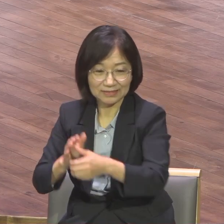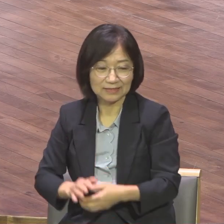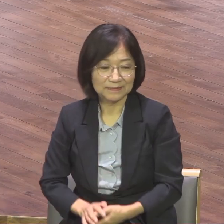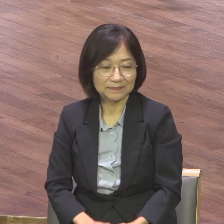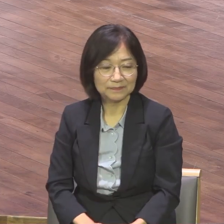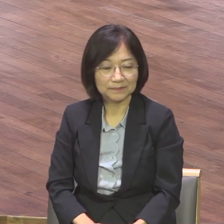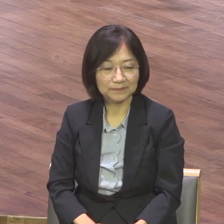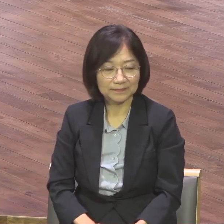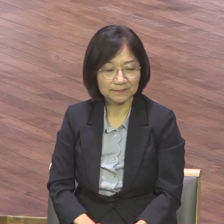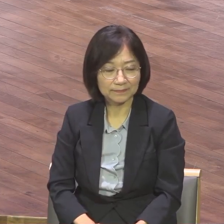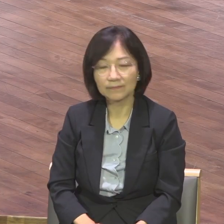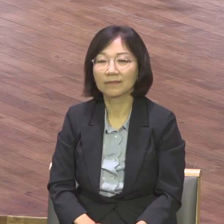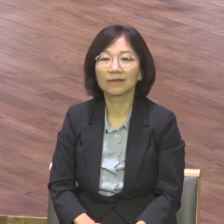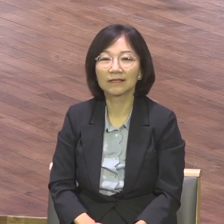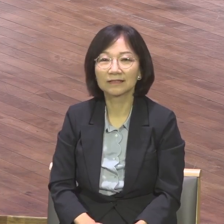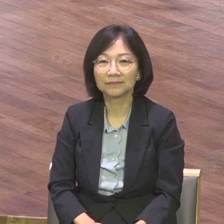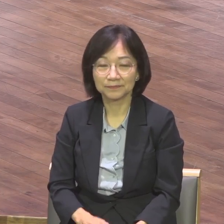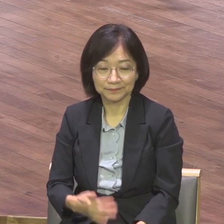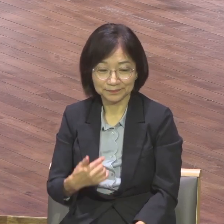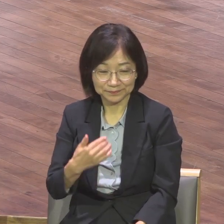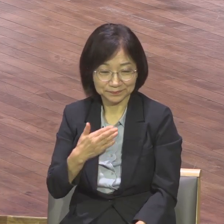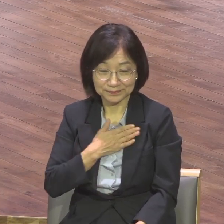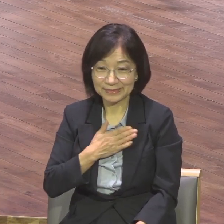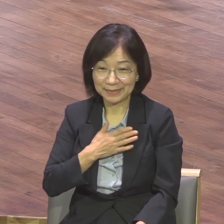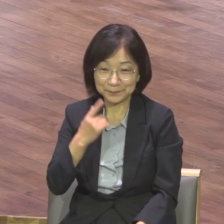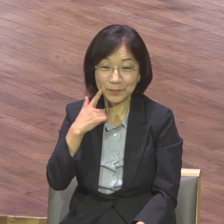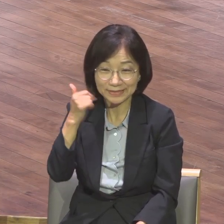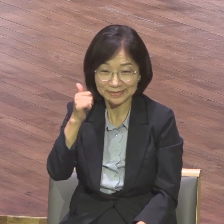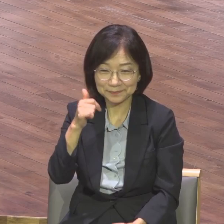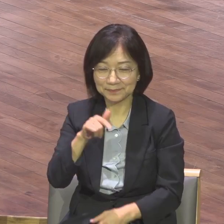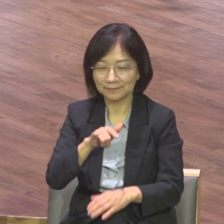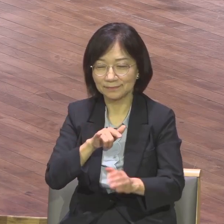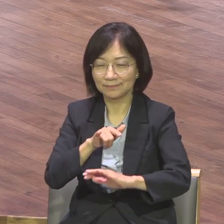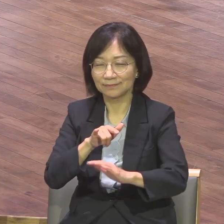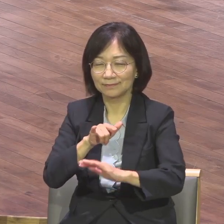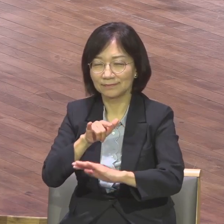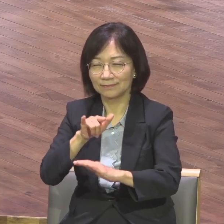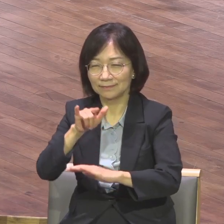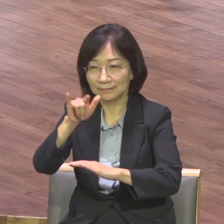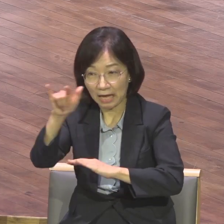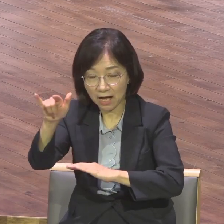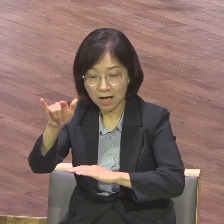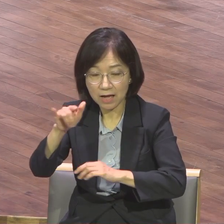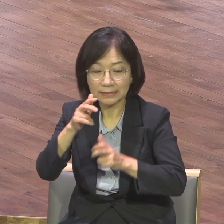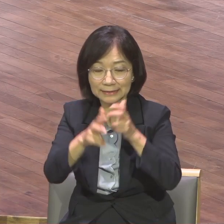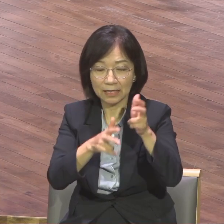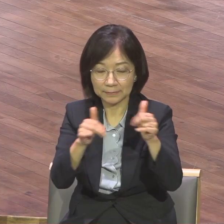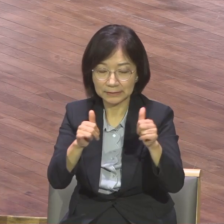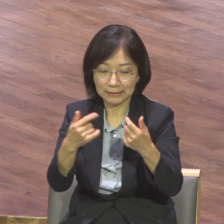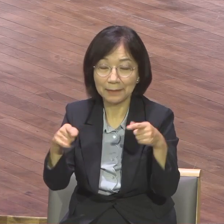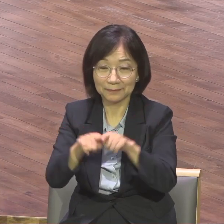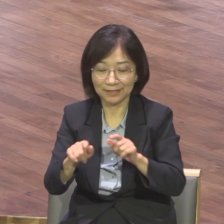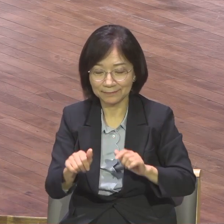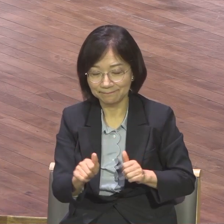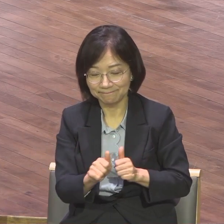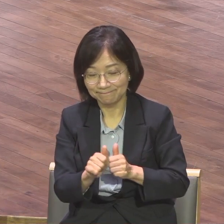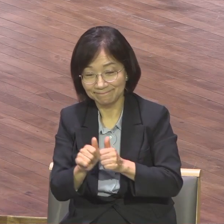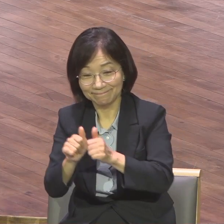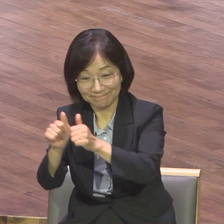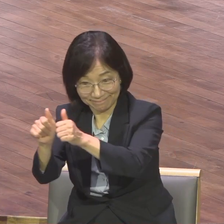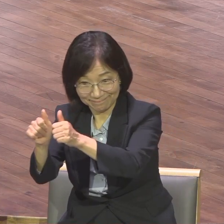그래서 목사가 선교지에 딱 가면 장로들이 기업하는 장로도 따라와서 장로님 저 선교사님 좀